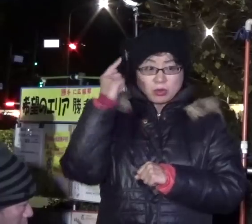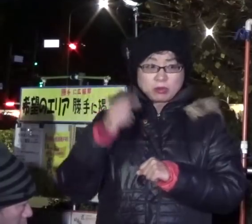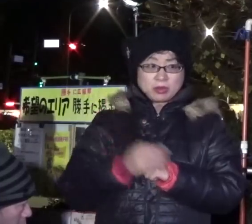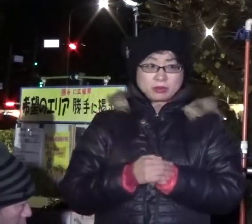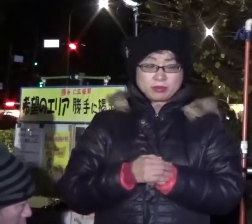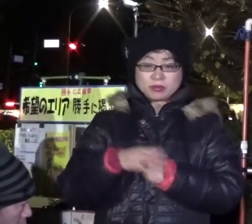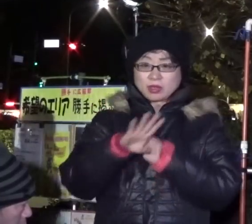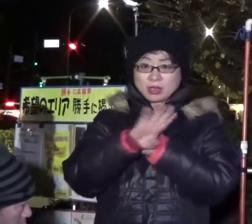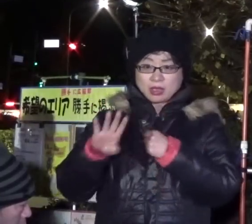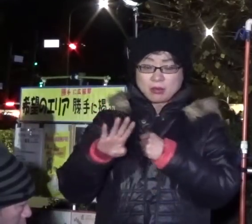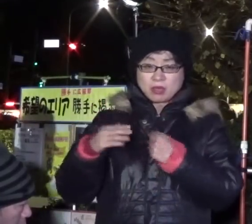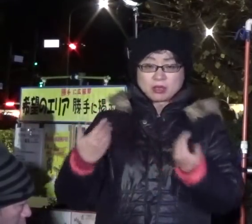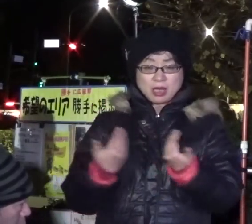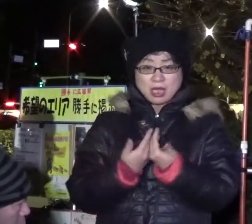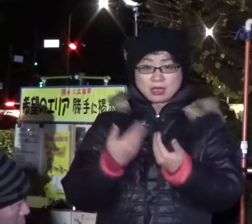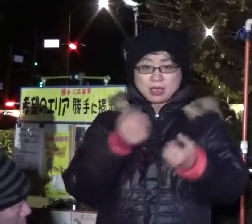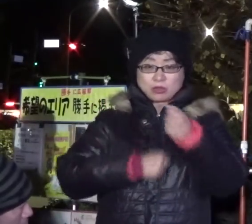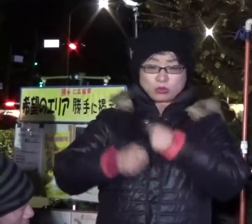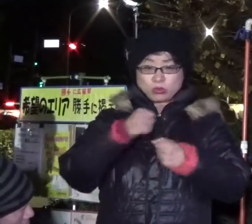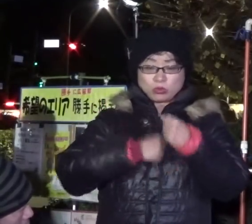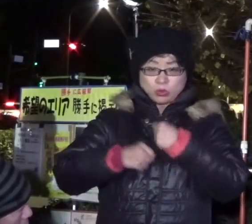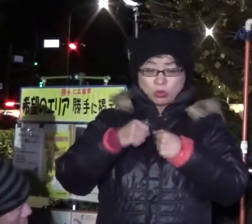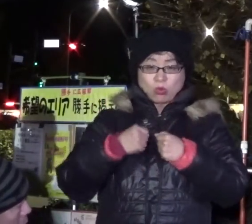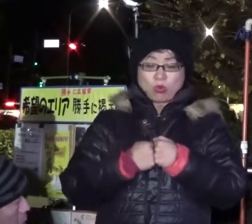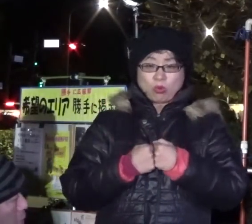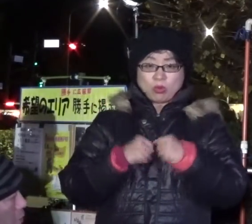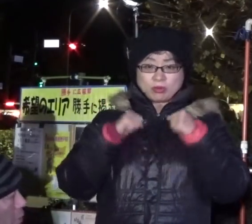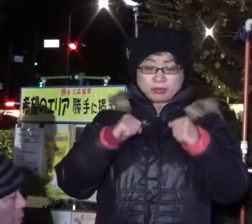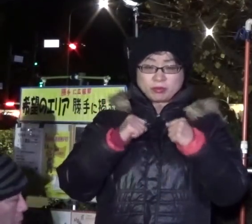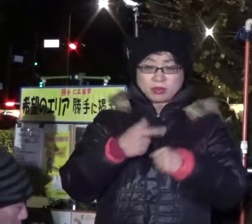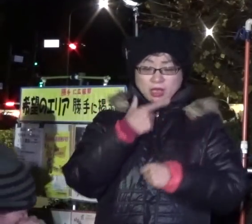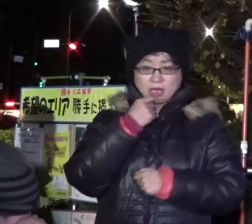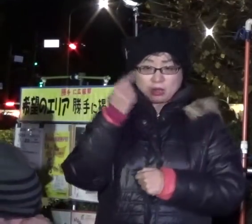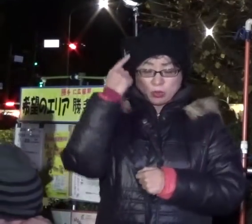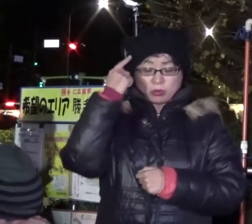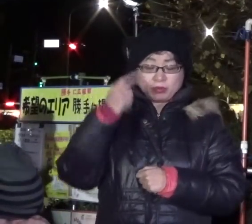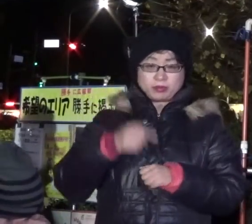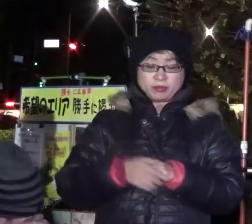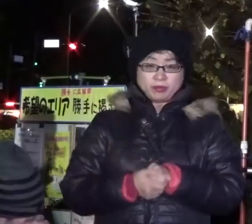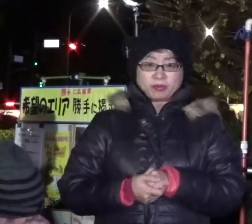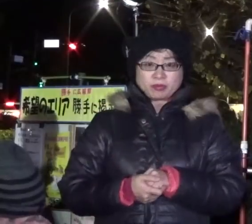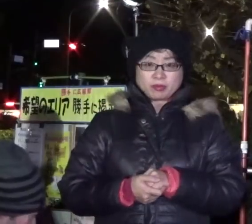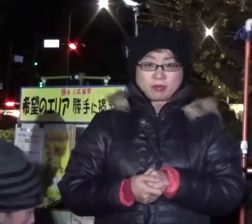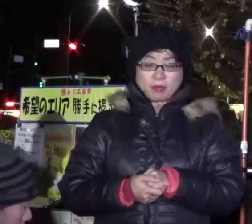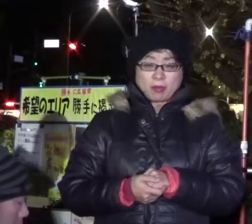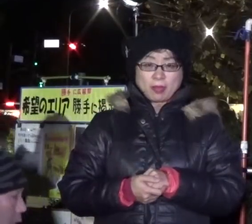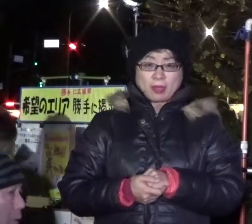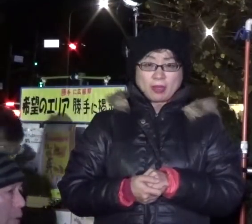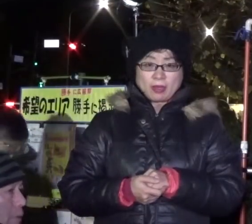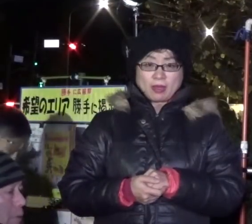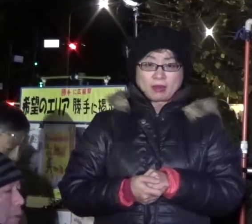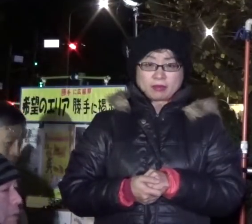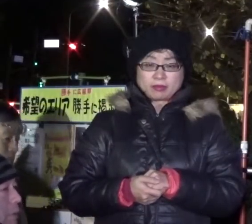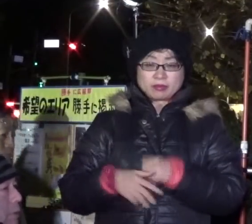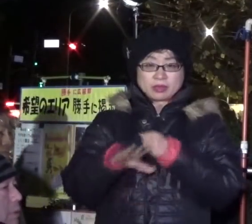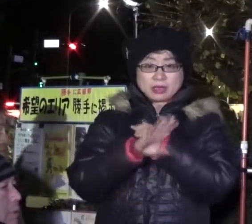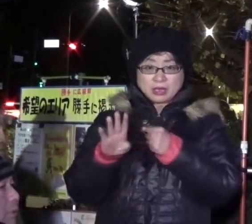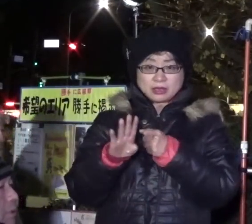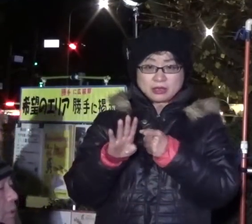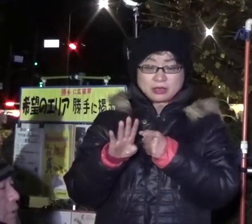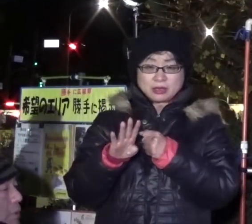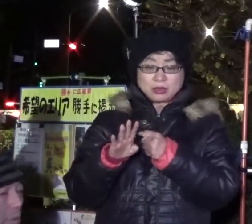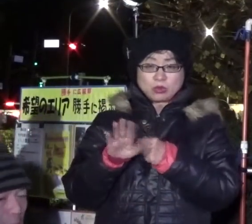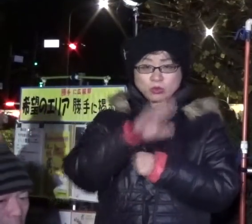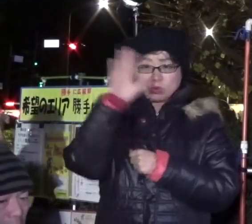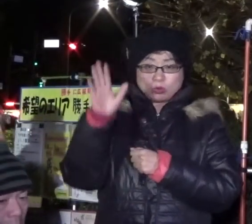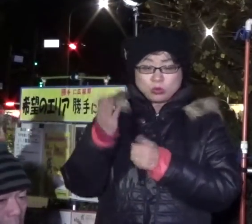は横須賀の原子力空母を抜きにしてやっぱり語ることができないんじゃないかと。やっぱりですね、原子力空母と空母の反